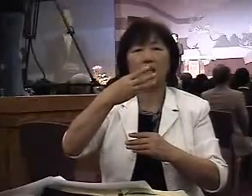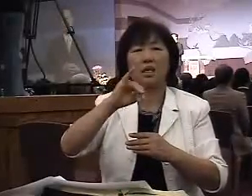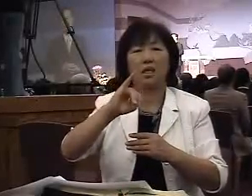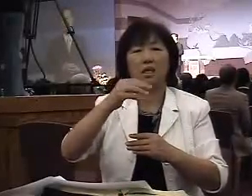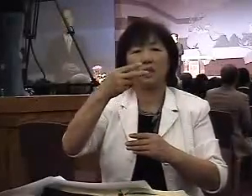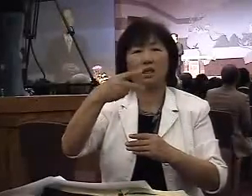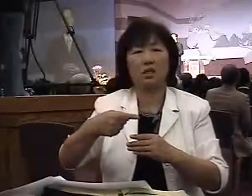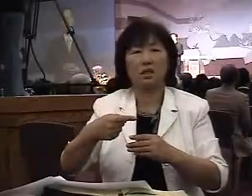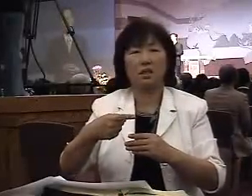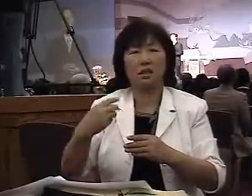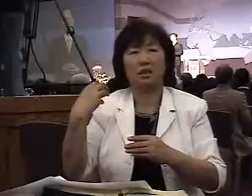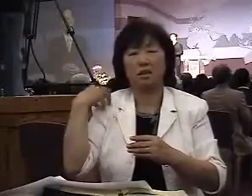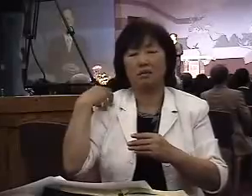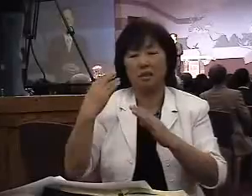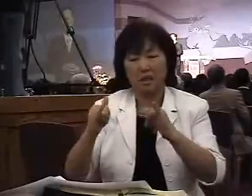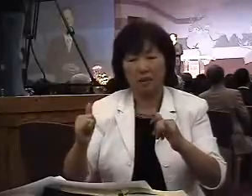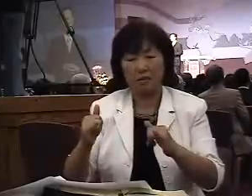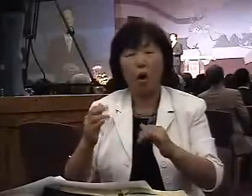배출되었습니까?